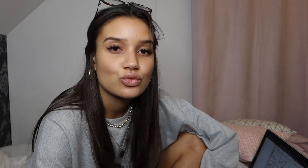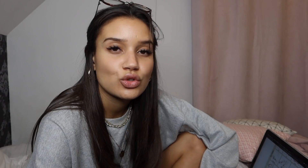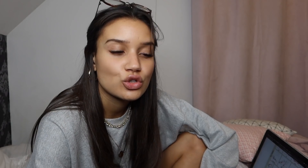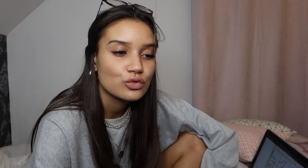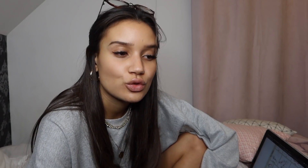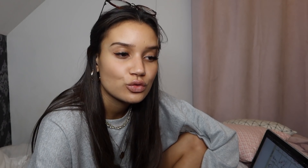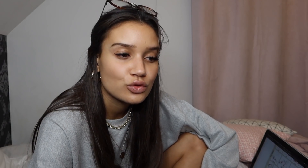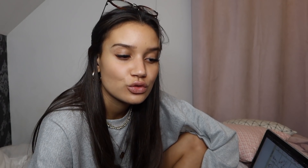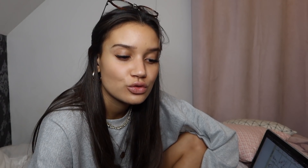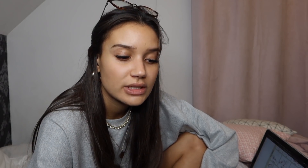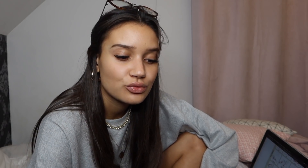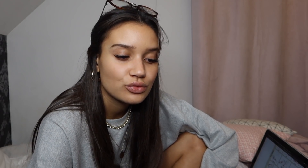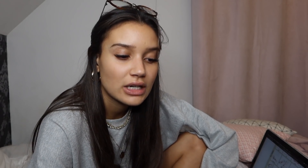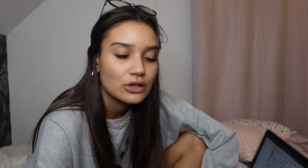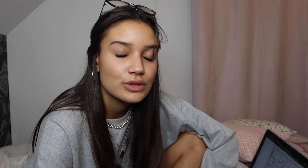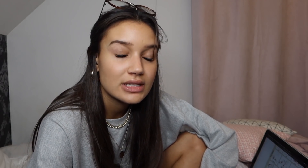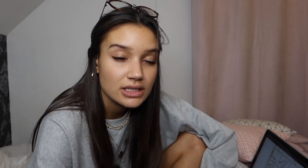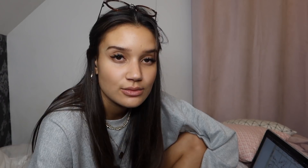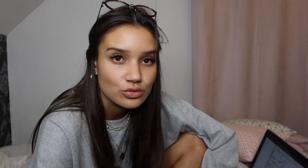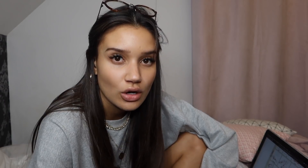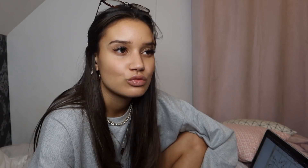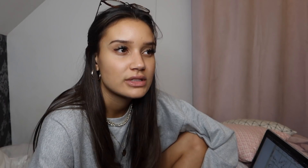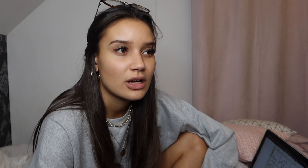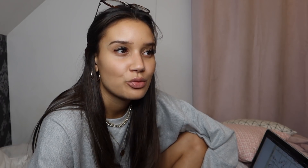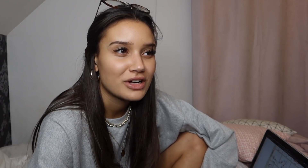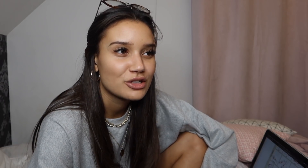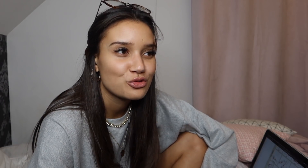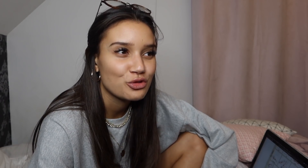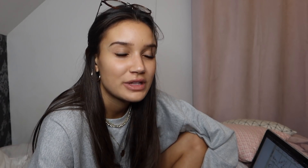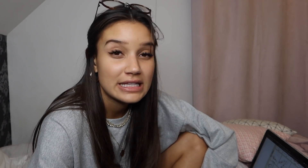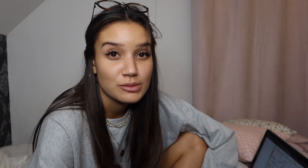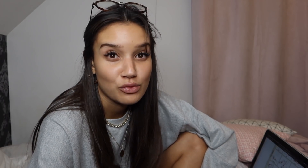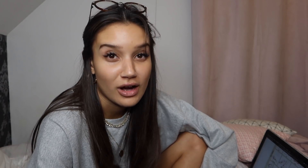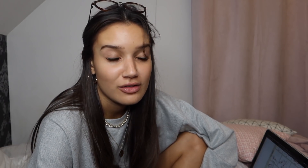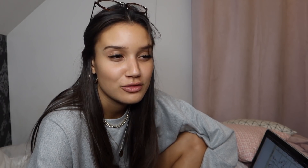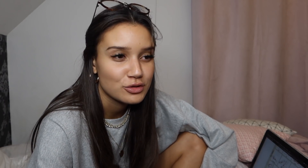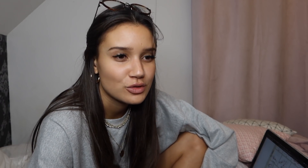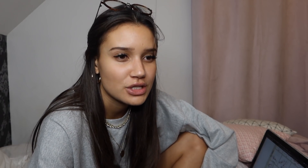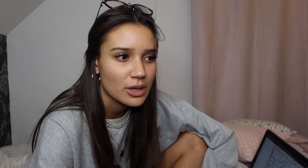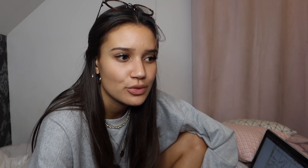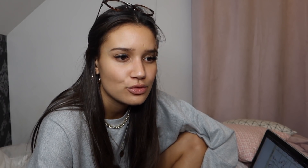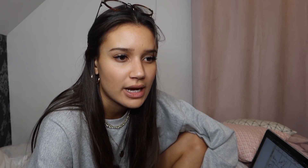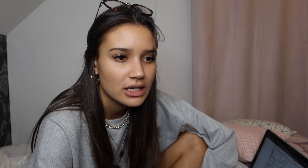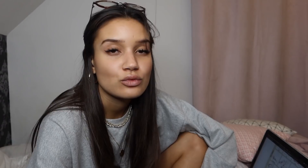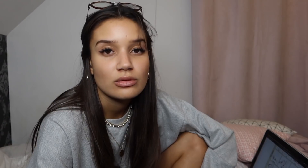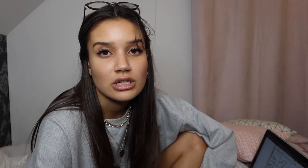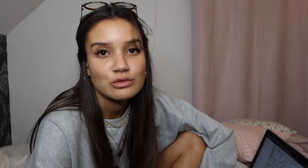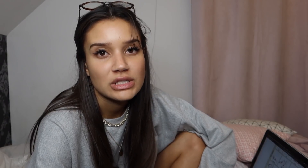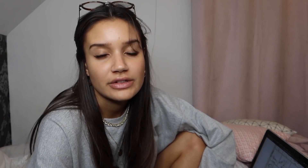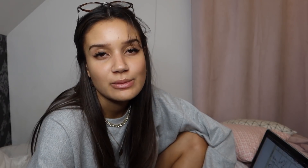Donc je vous retrouve aujourd'hui pour le 5e jour où c'est un peu un jour de désespoir. Franchement j'ai un peu du mal. Non seulement comme je vous avais dit par